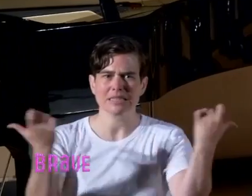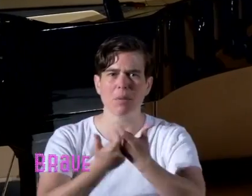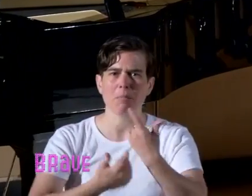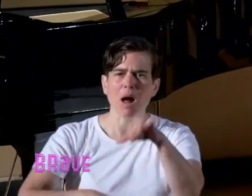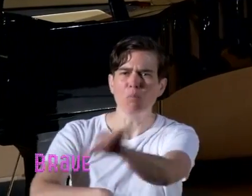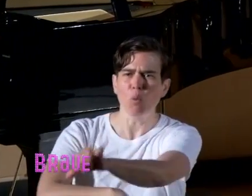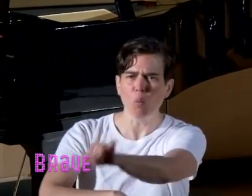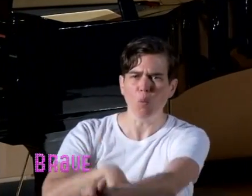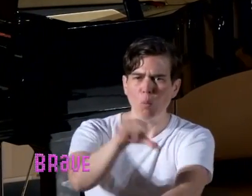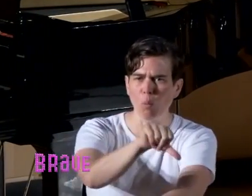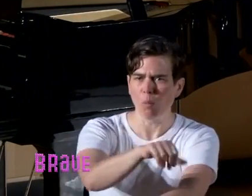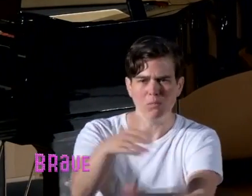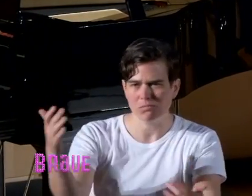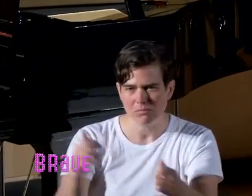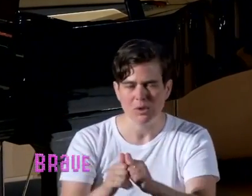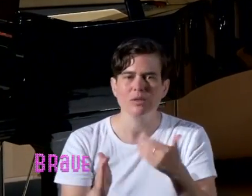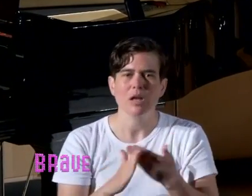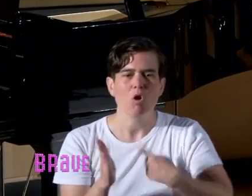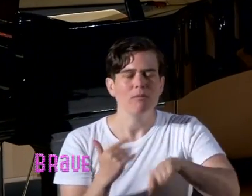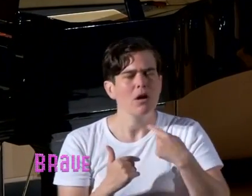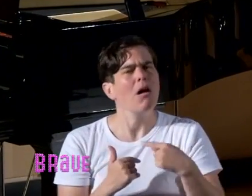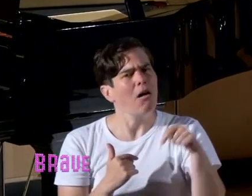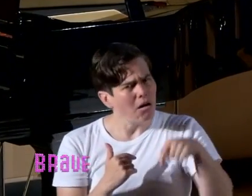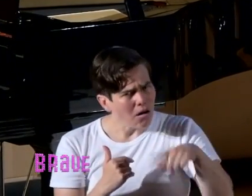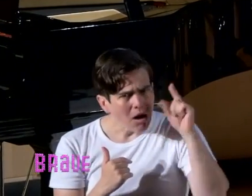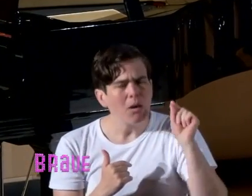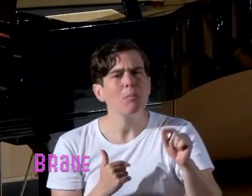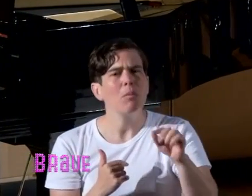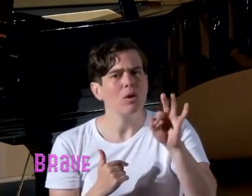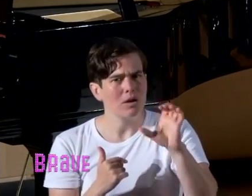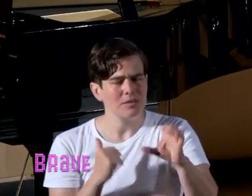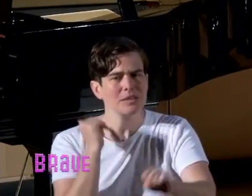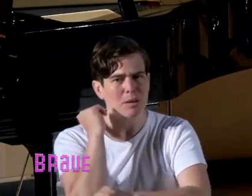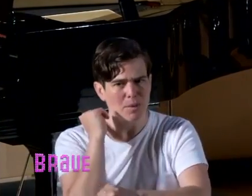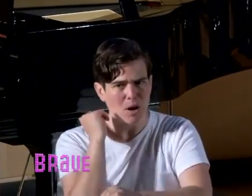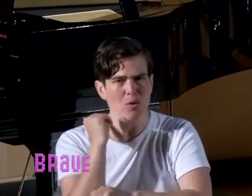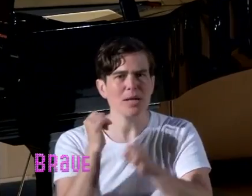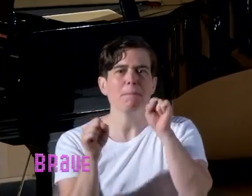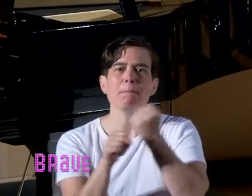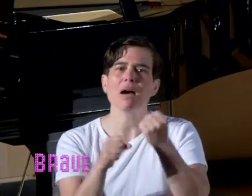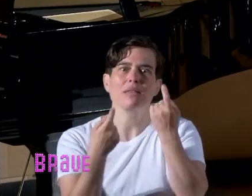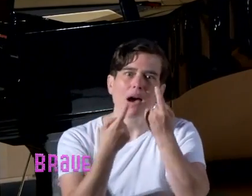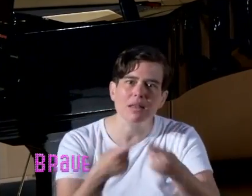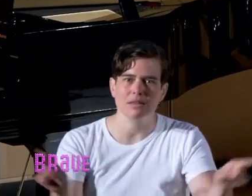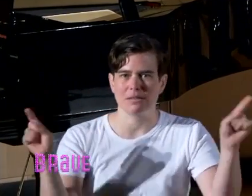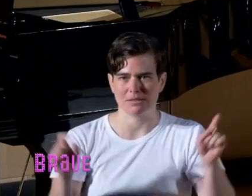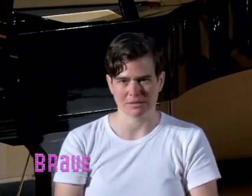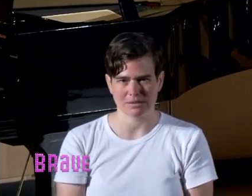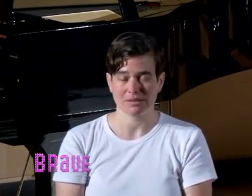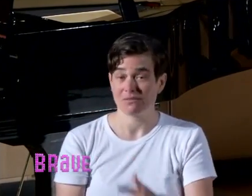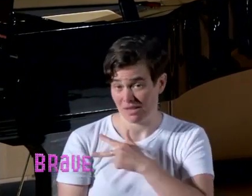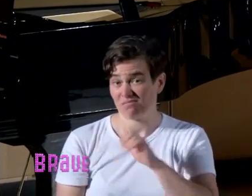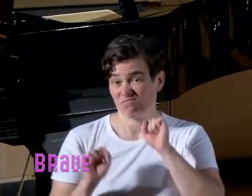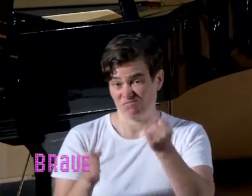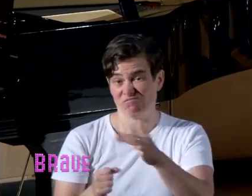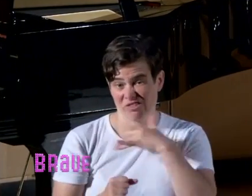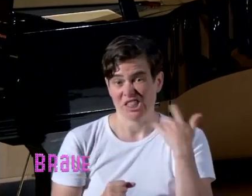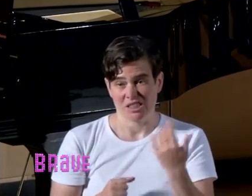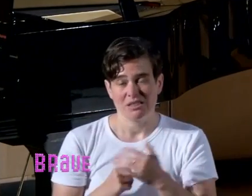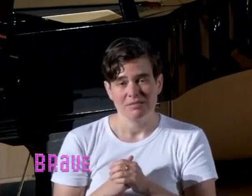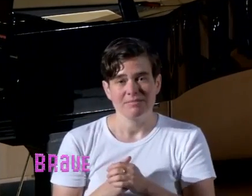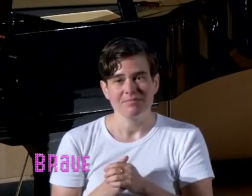Ja, und da lag es nicht so fern zu sagen, da gibt es doch den FC St. Pauli in Hamburg, der macht das alles anders, der macht da richtig Aktion. Die setzen sich